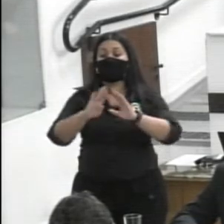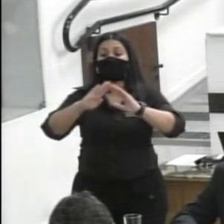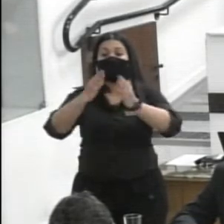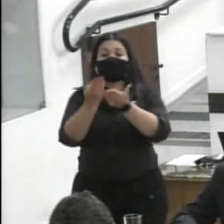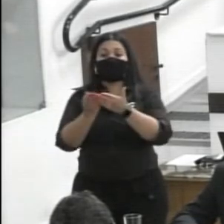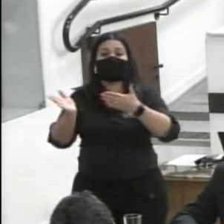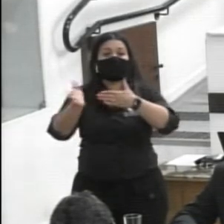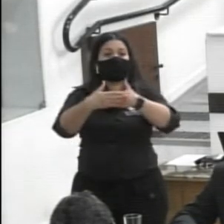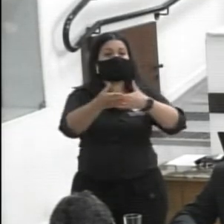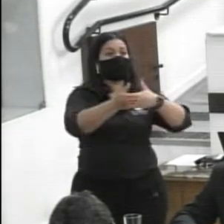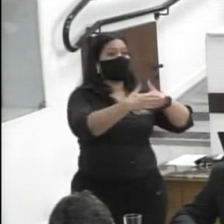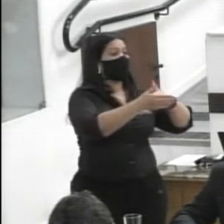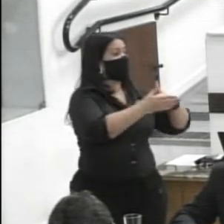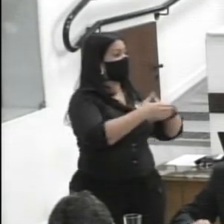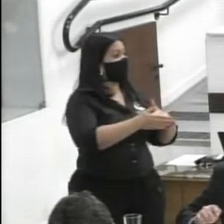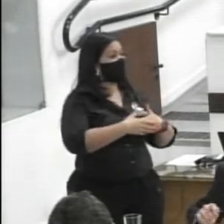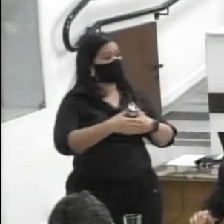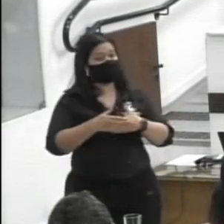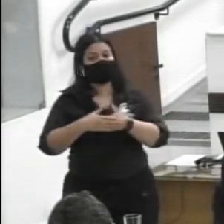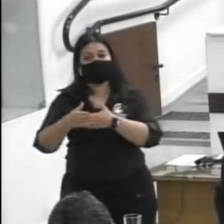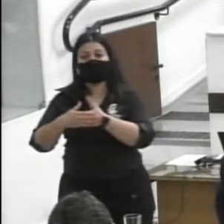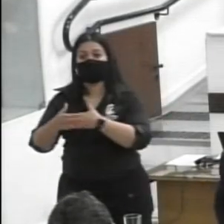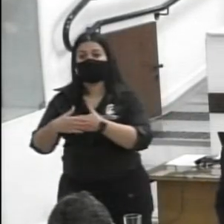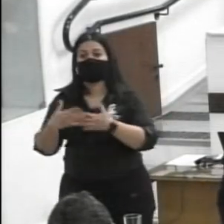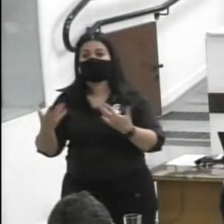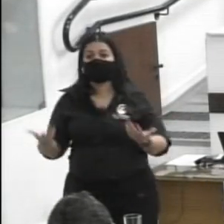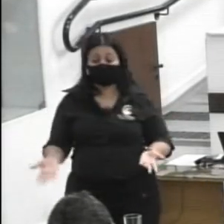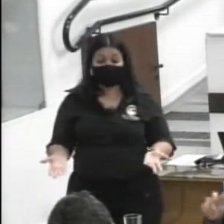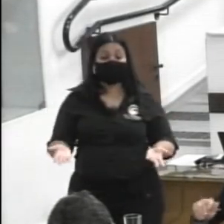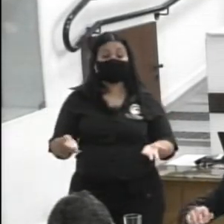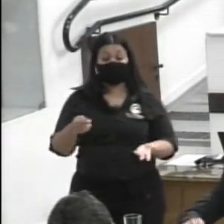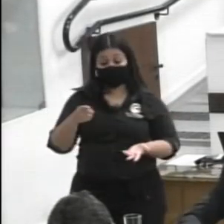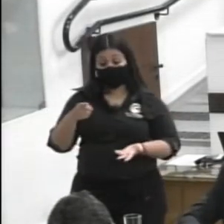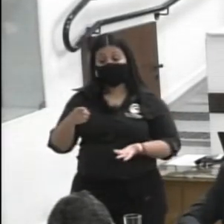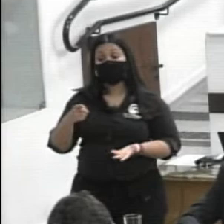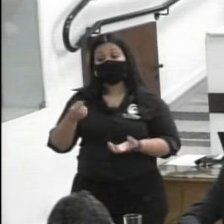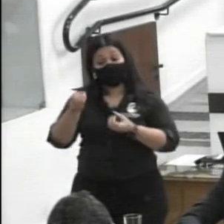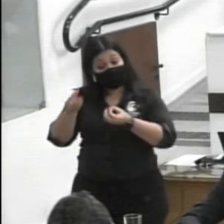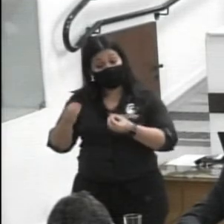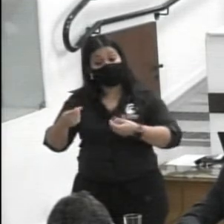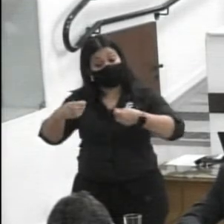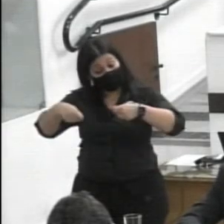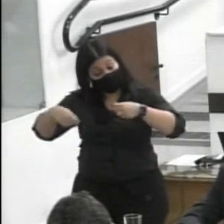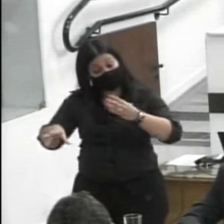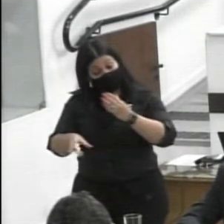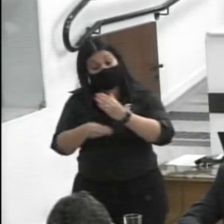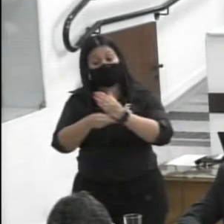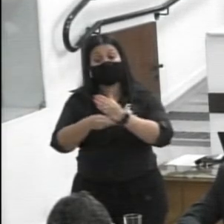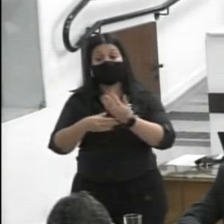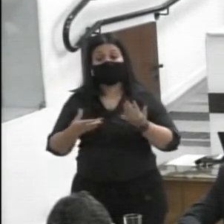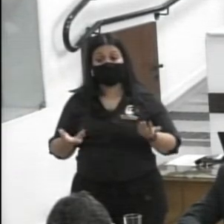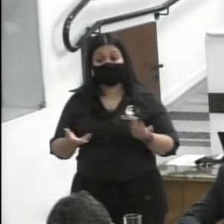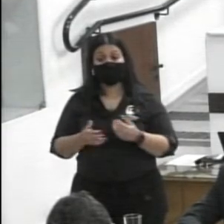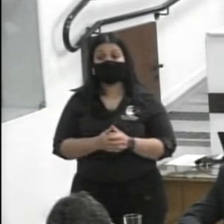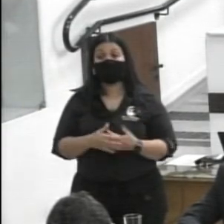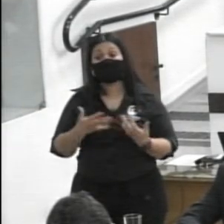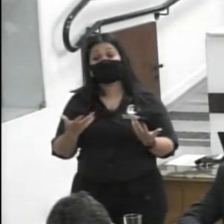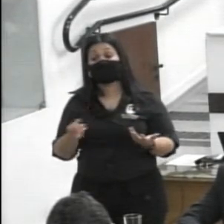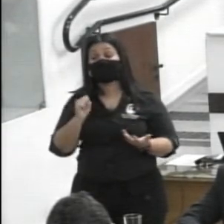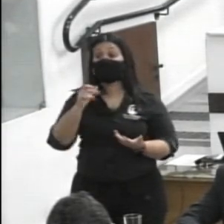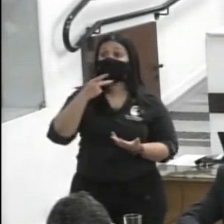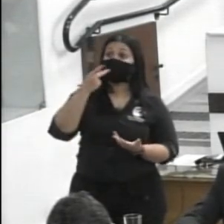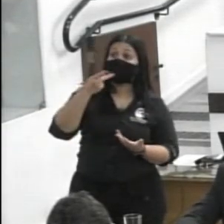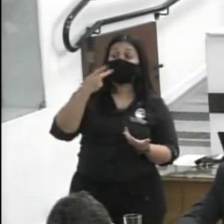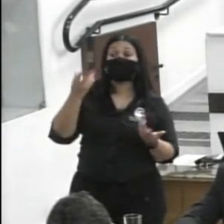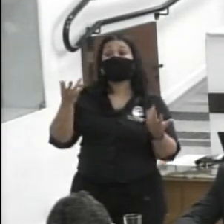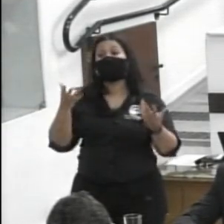Essa informação carece de um complemento. Porque, senão, dita de maneira solta, assim, dá a impressão